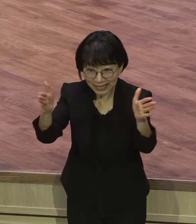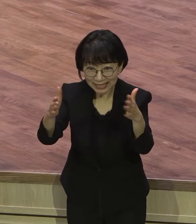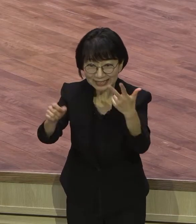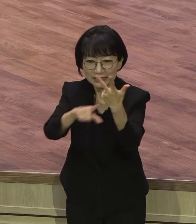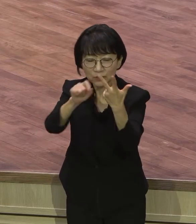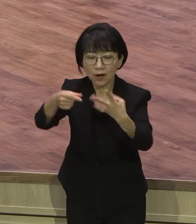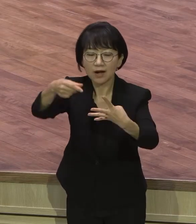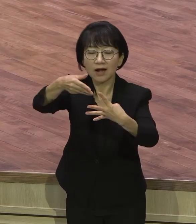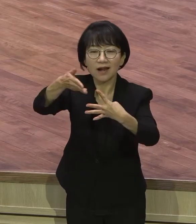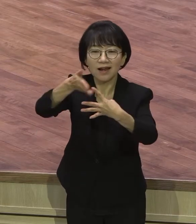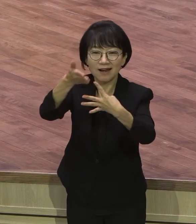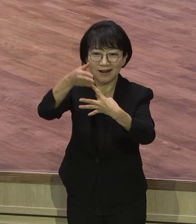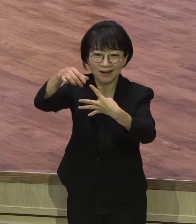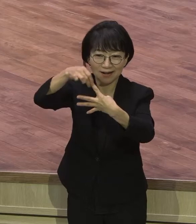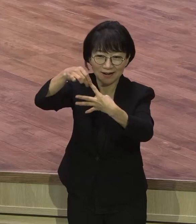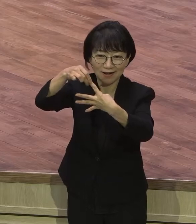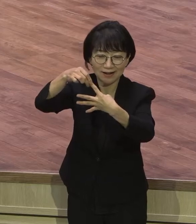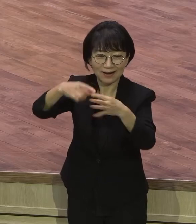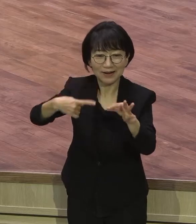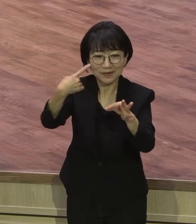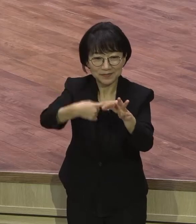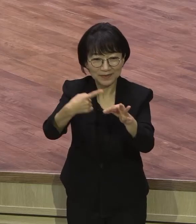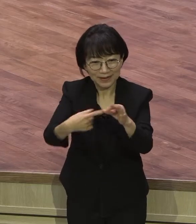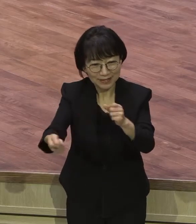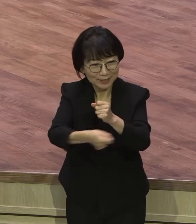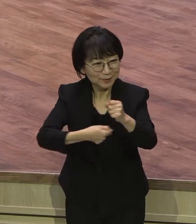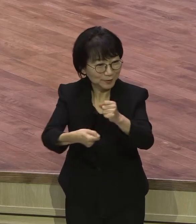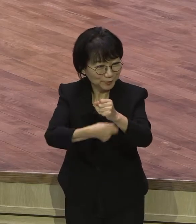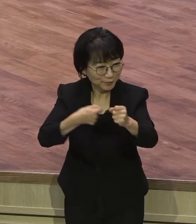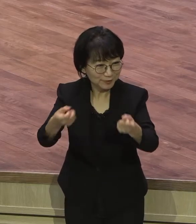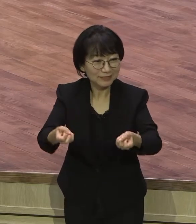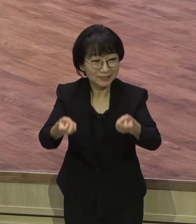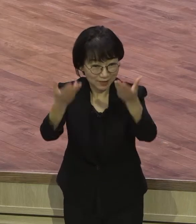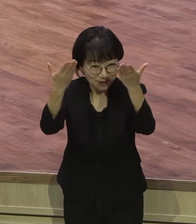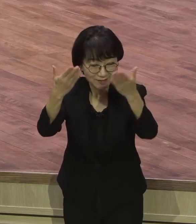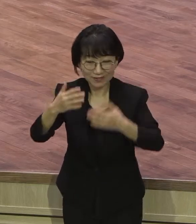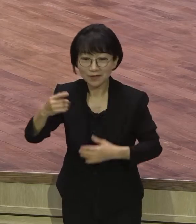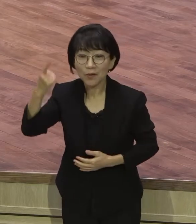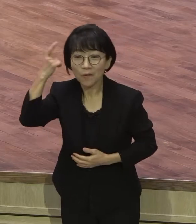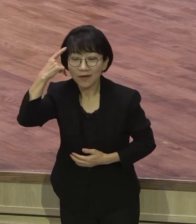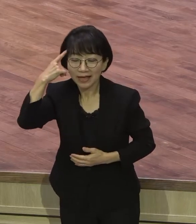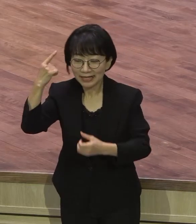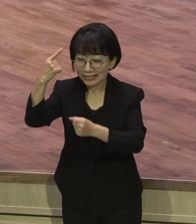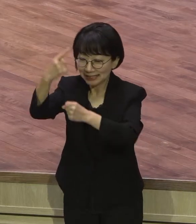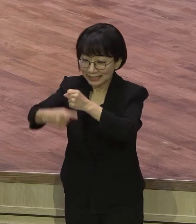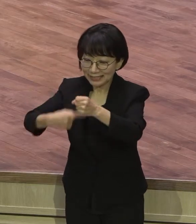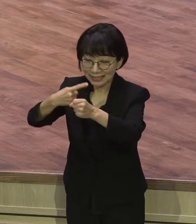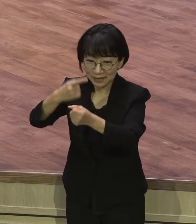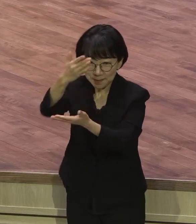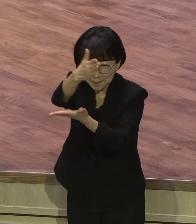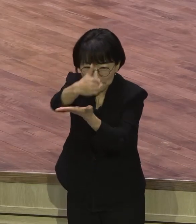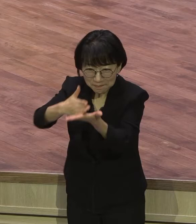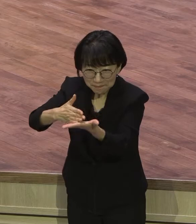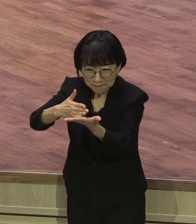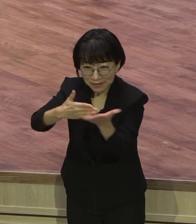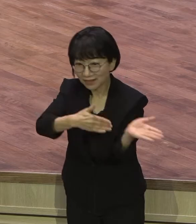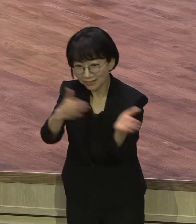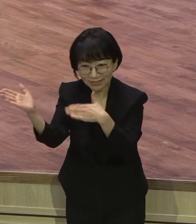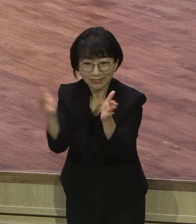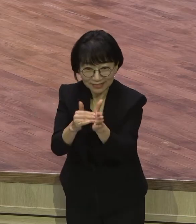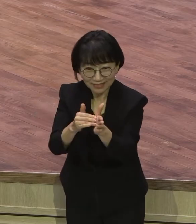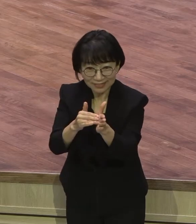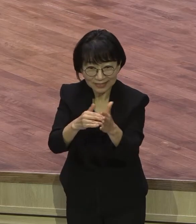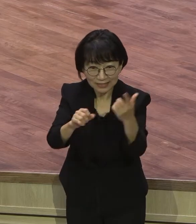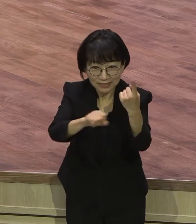드리는 거예요. 이 의미가 있습니다. 왜냐하면 1년에 상반기가 딱 끝났잖아요. 그